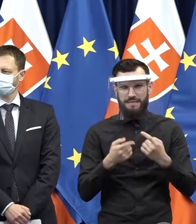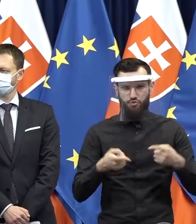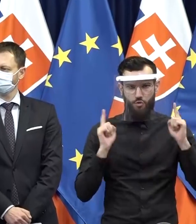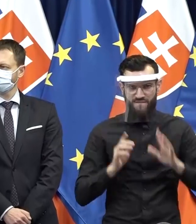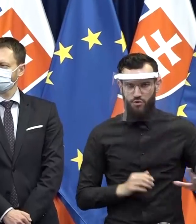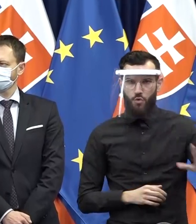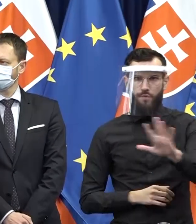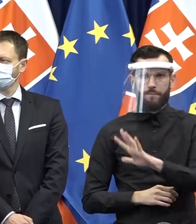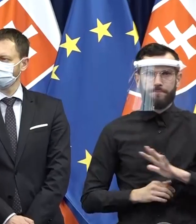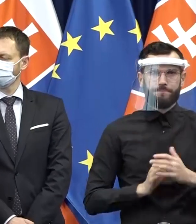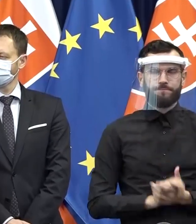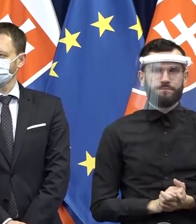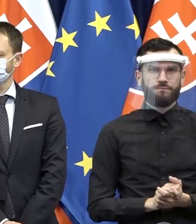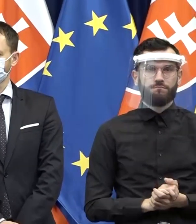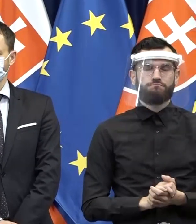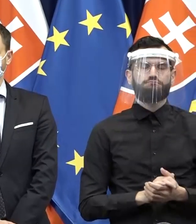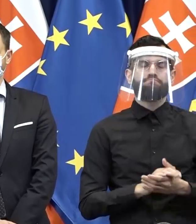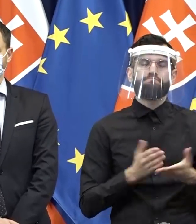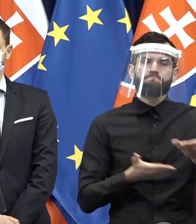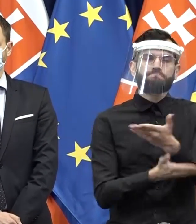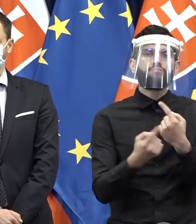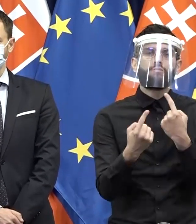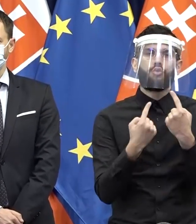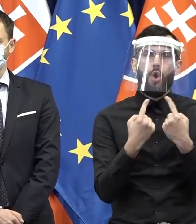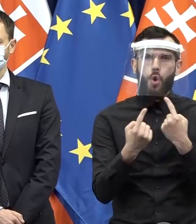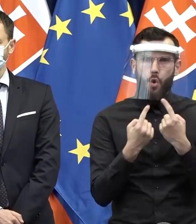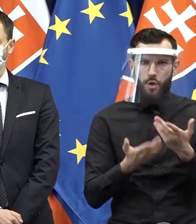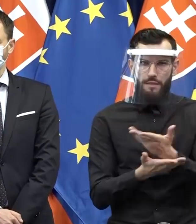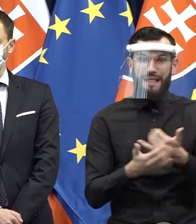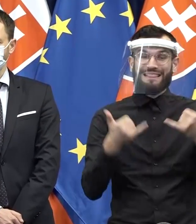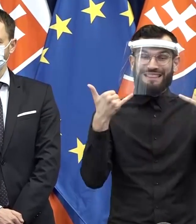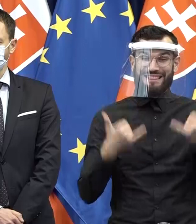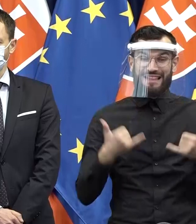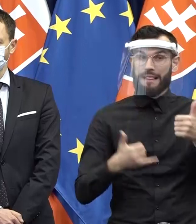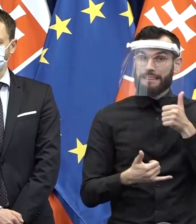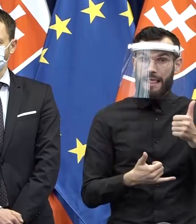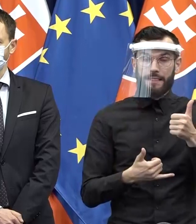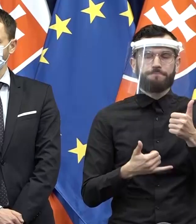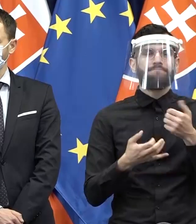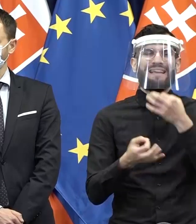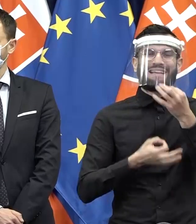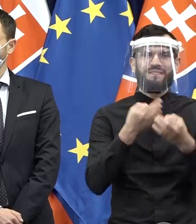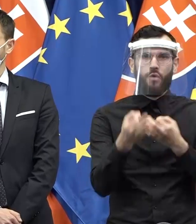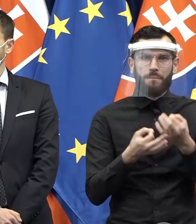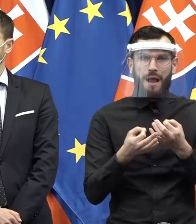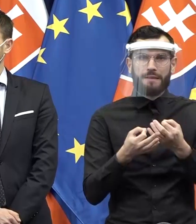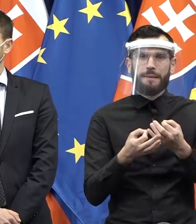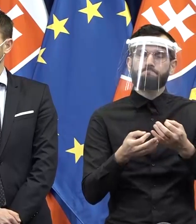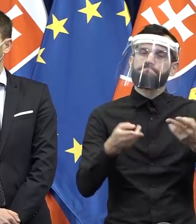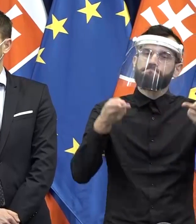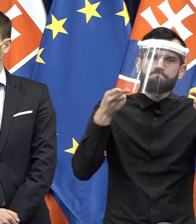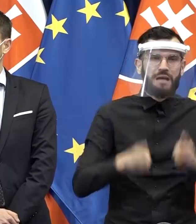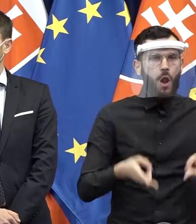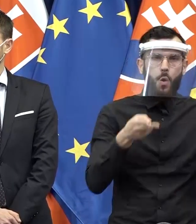Slovensku. Dohodli sme sa, že dnešným dňom budeme informovať o prípadoch